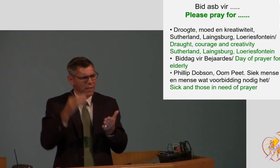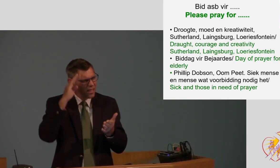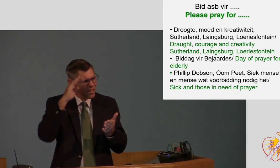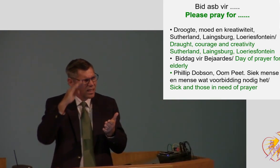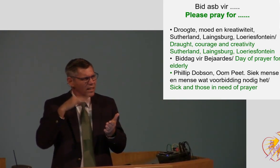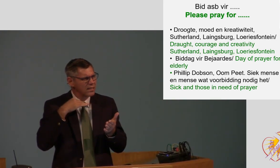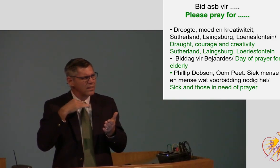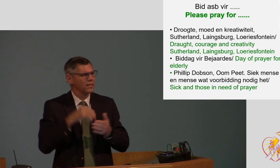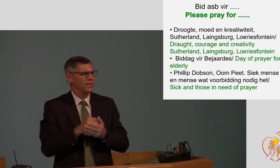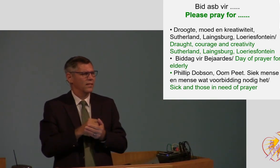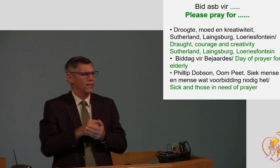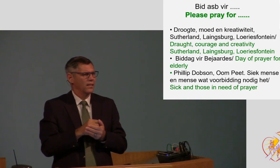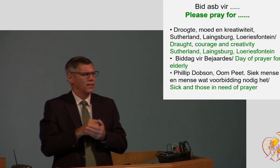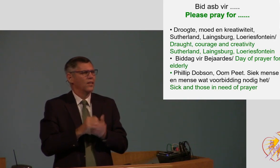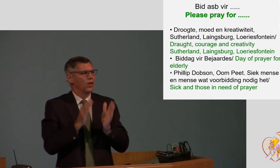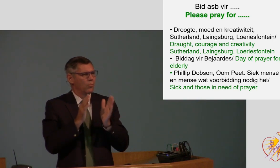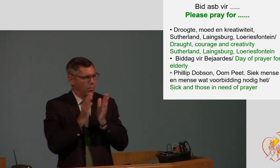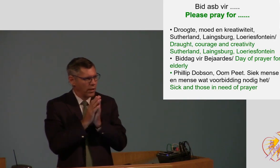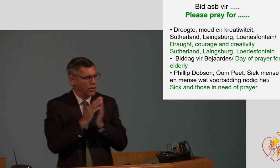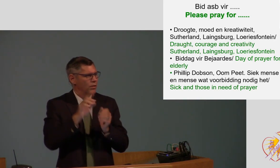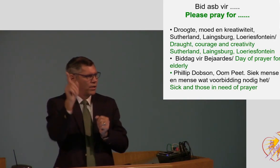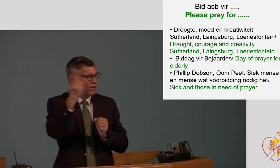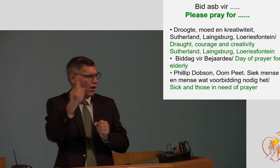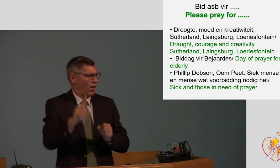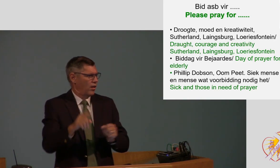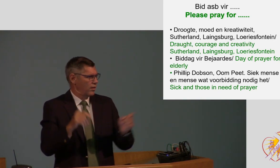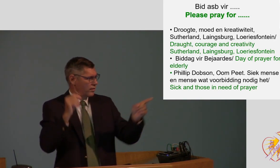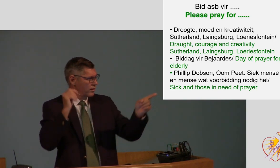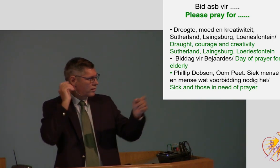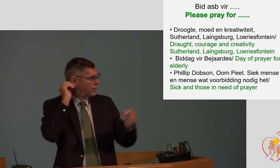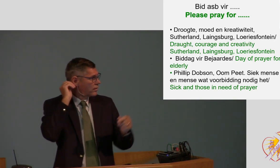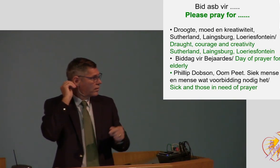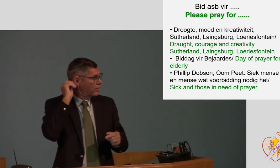is, maar bid spesiaal.